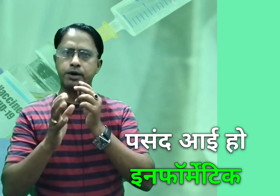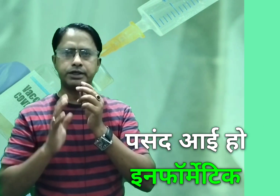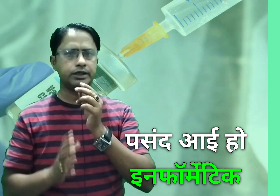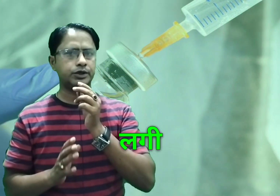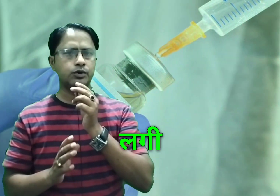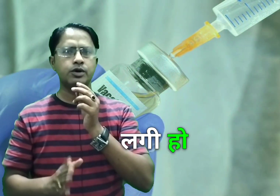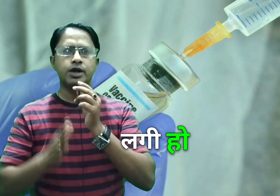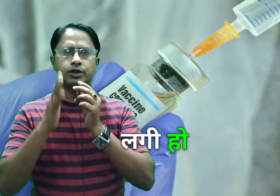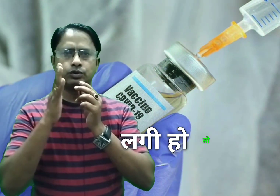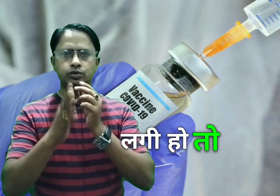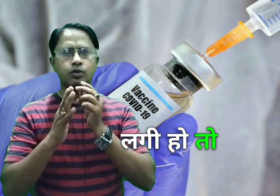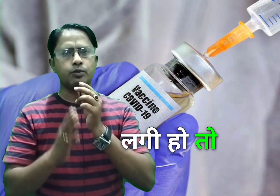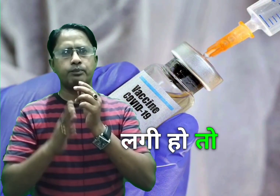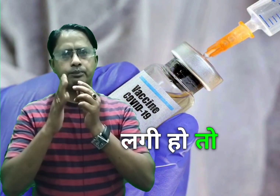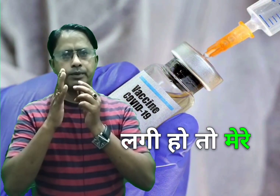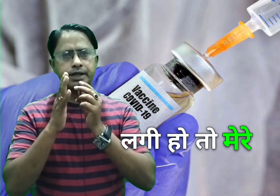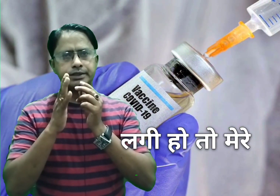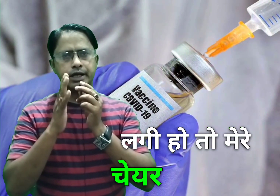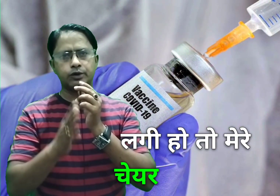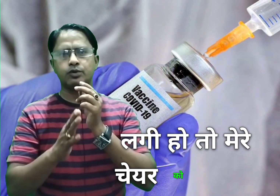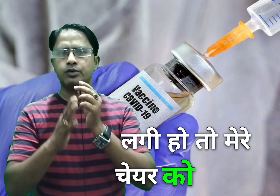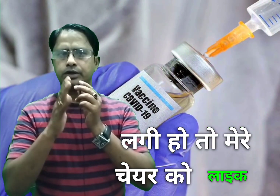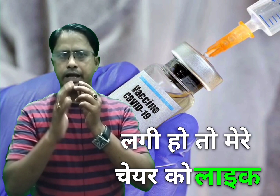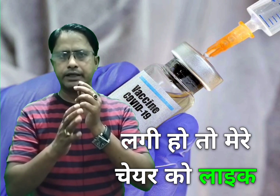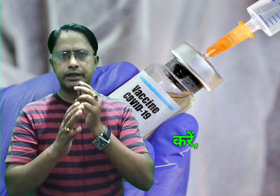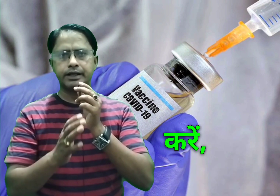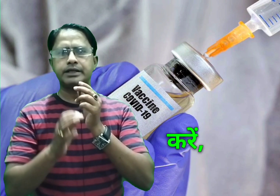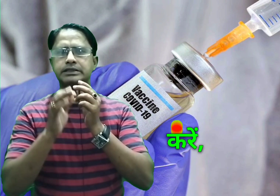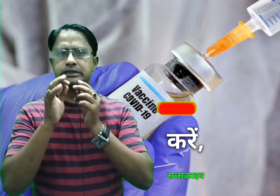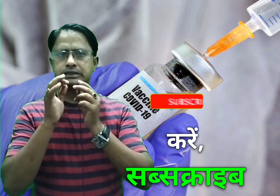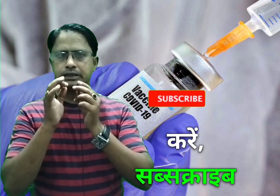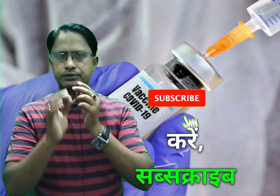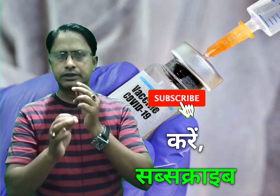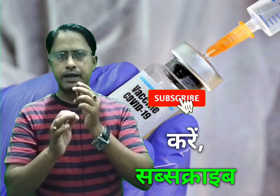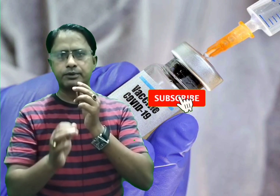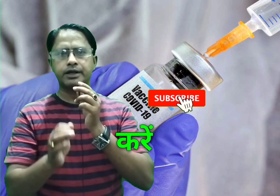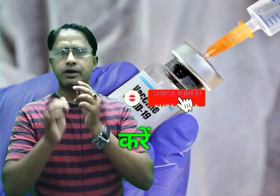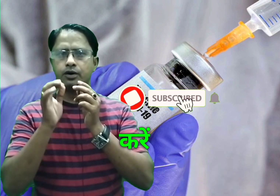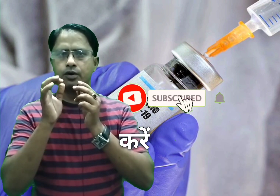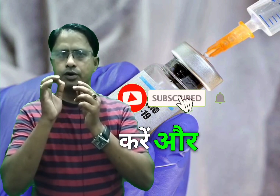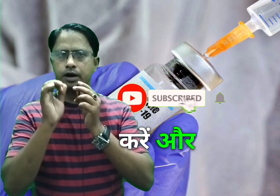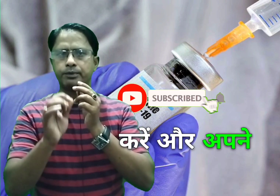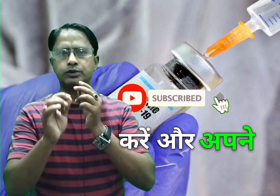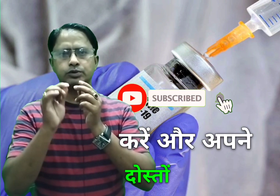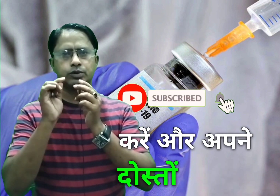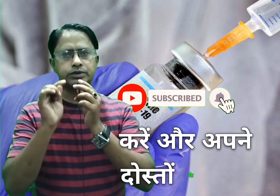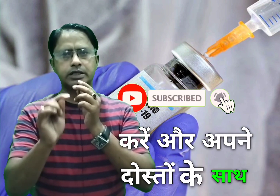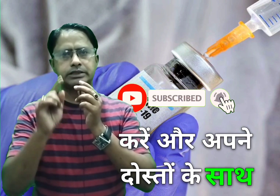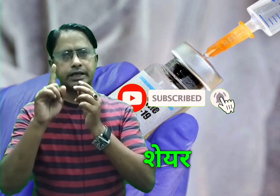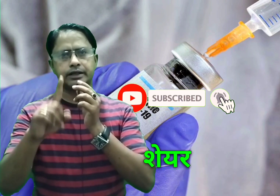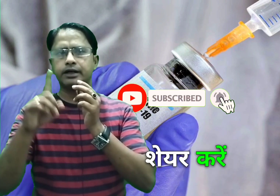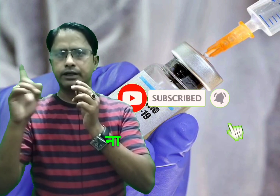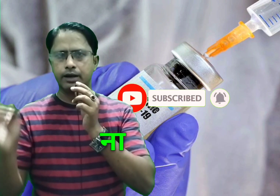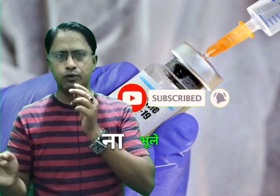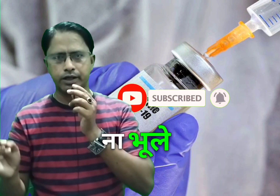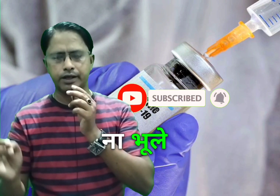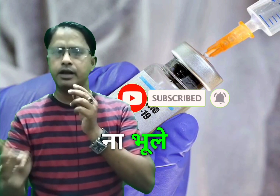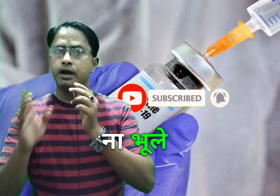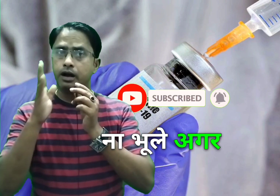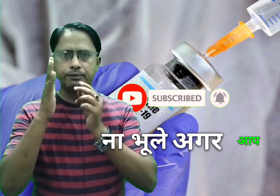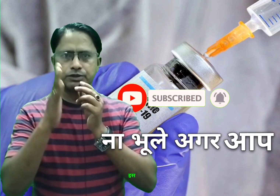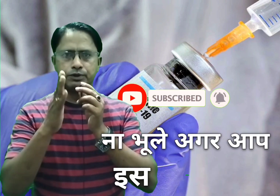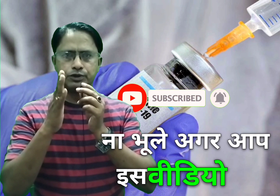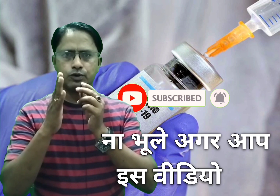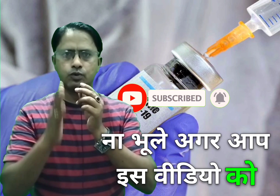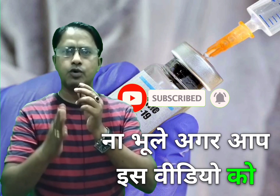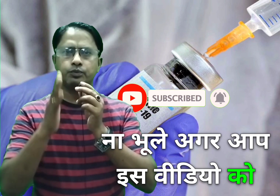हो, इन्फॉर्मेटिव लगी हो तो मेरे चैनल को लाइक करें, सब्सक्राइब करें और अपने दोस्तों के साथ शेयर करना ना भूलें।